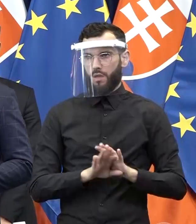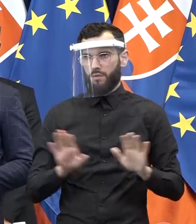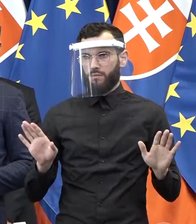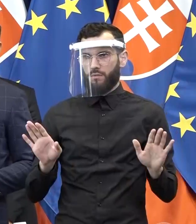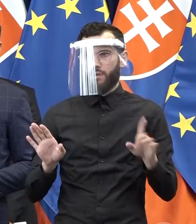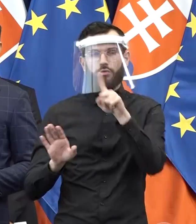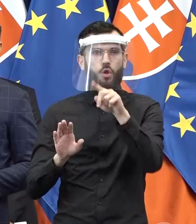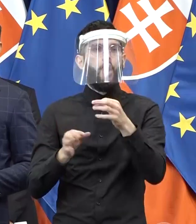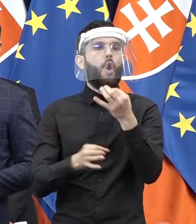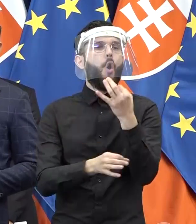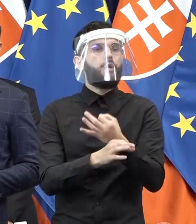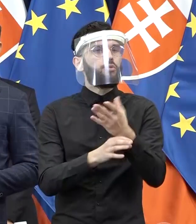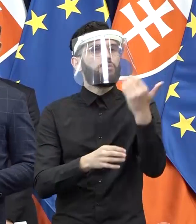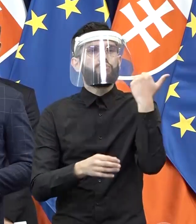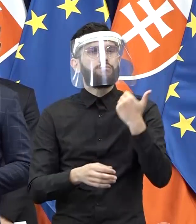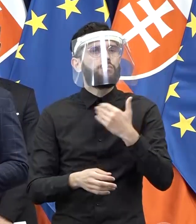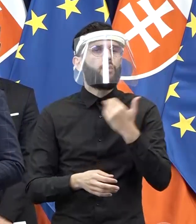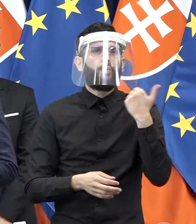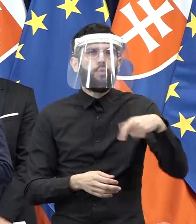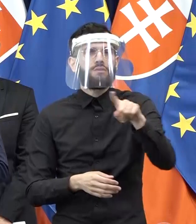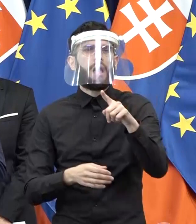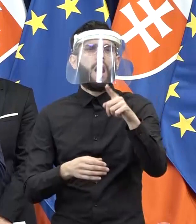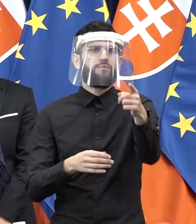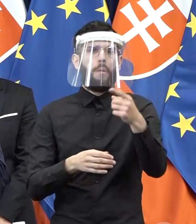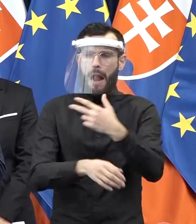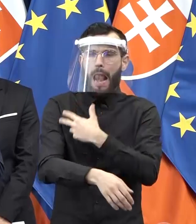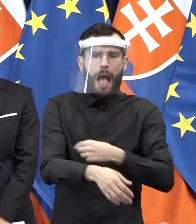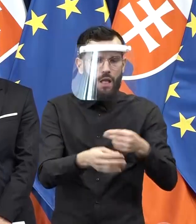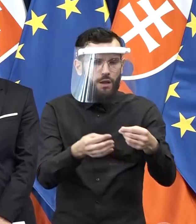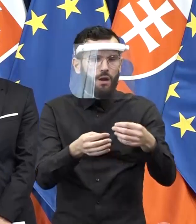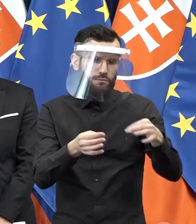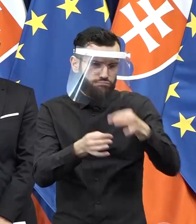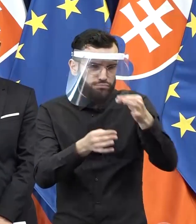podporúčam bežným ľuďom normálne tie látkové poslúžia účelu.